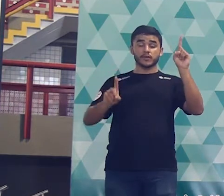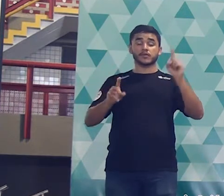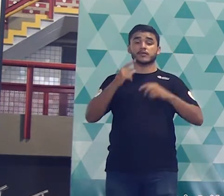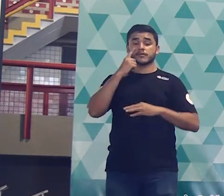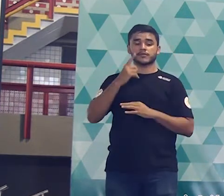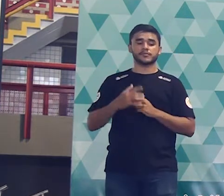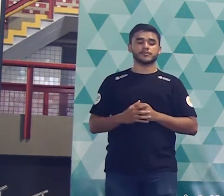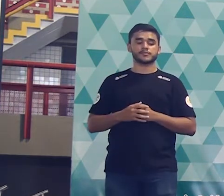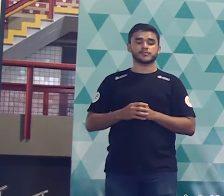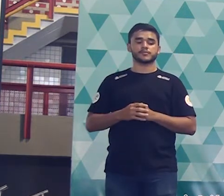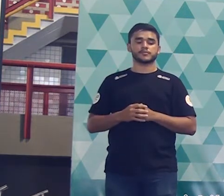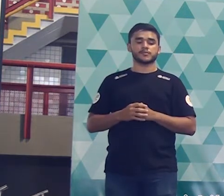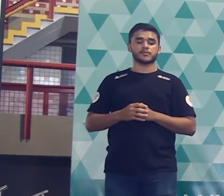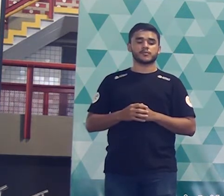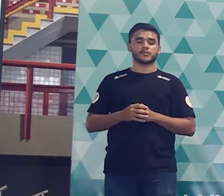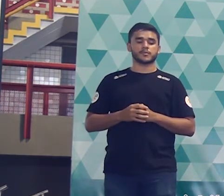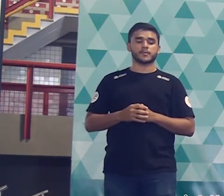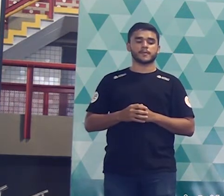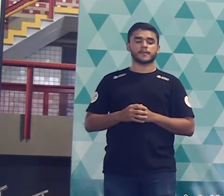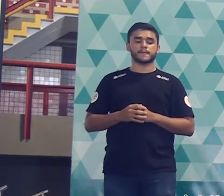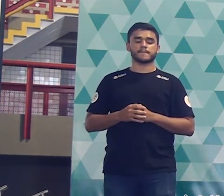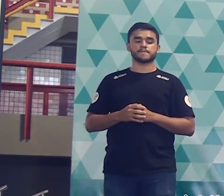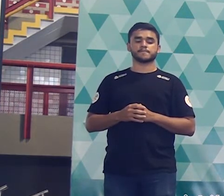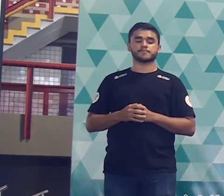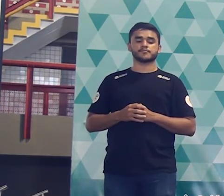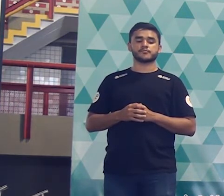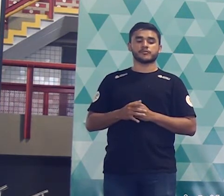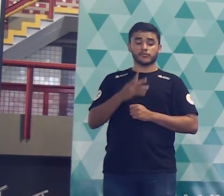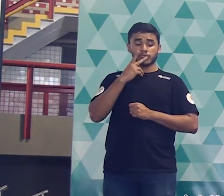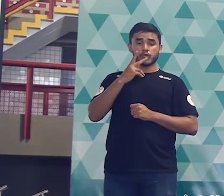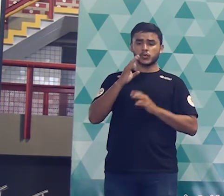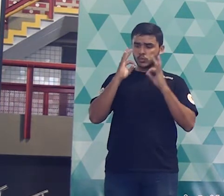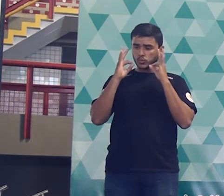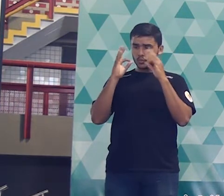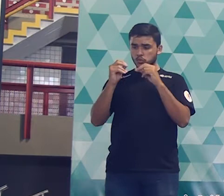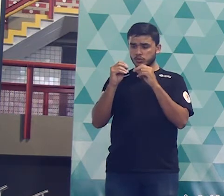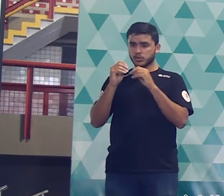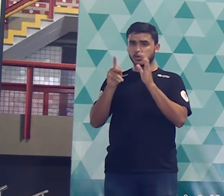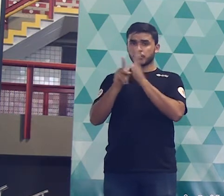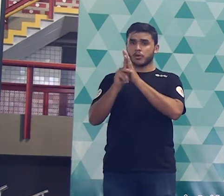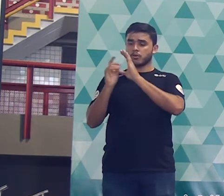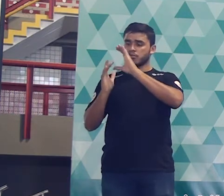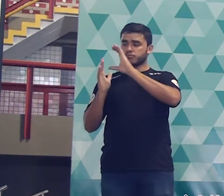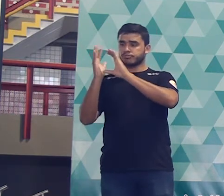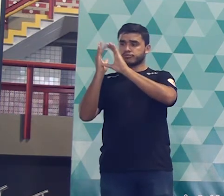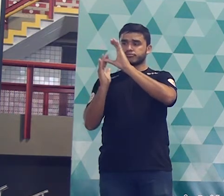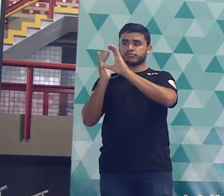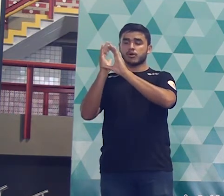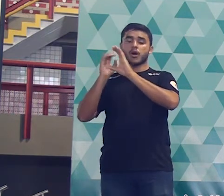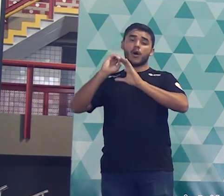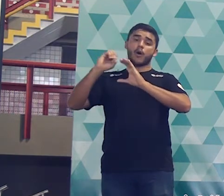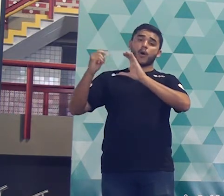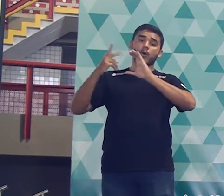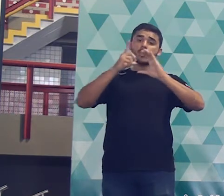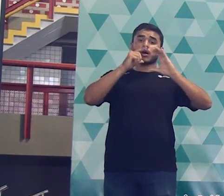produto, eu quero ele no estado, tudo no estado gasoso ou água no estado líquido?